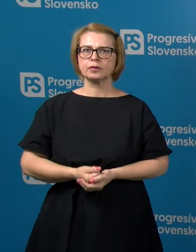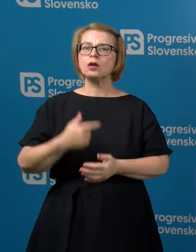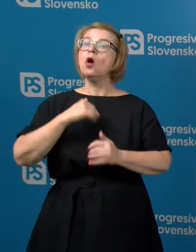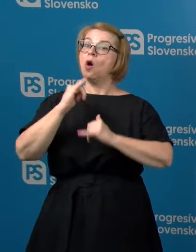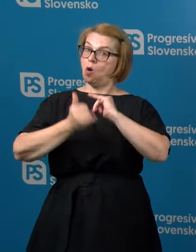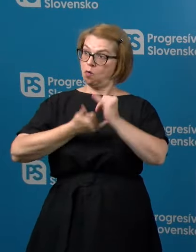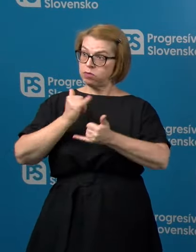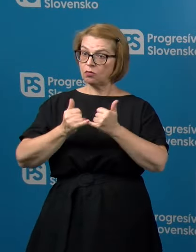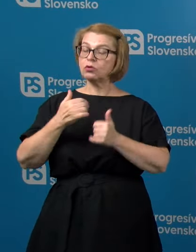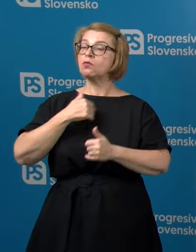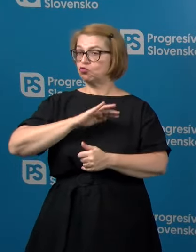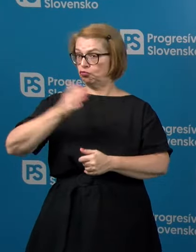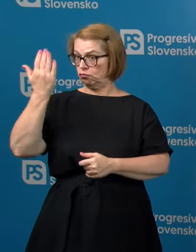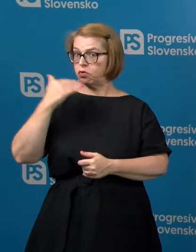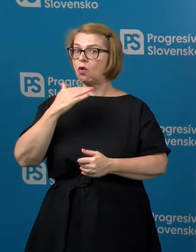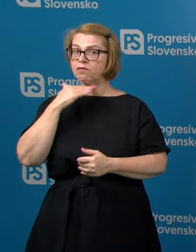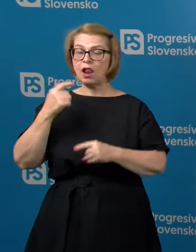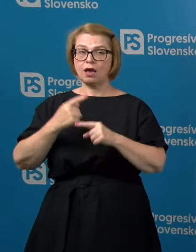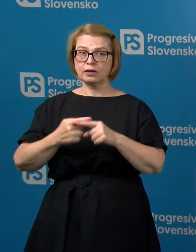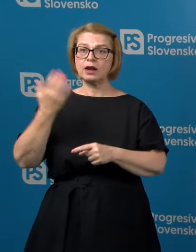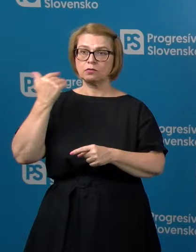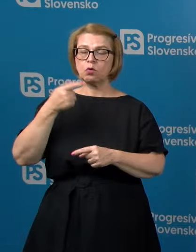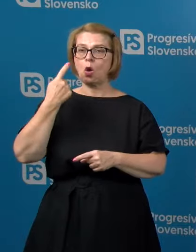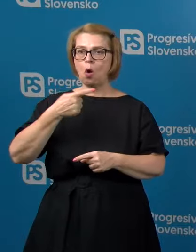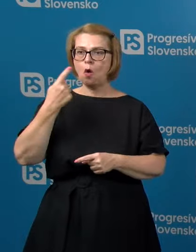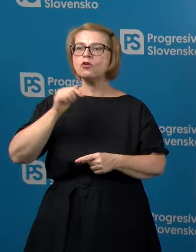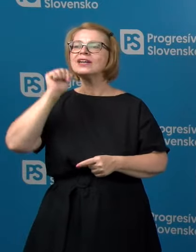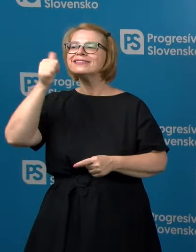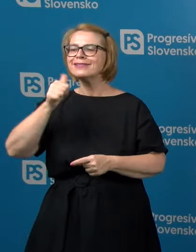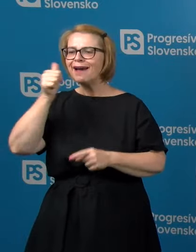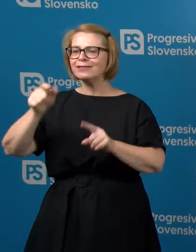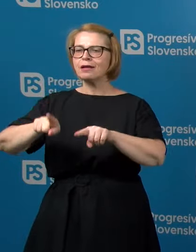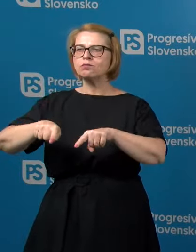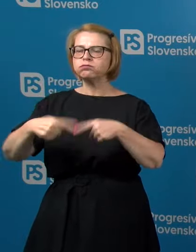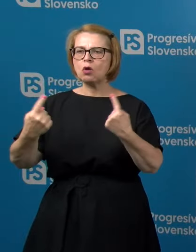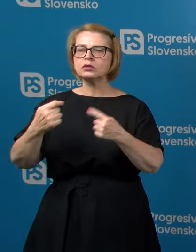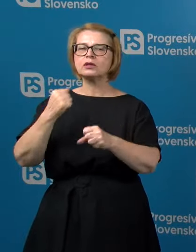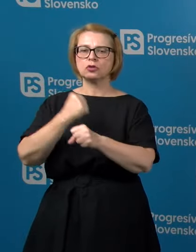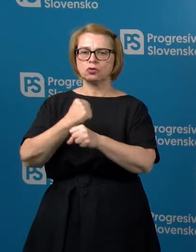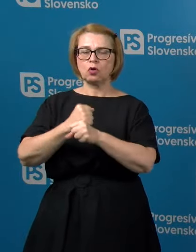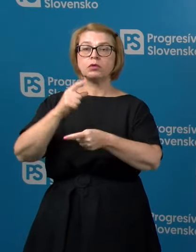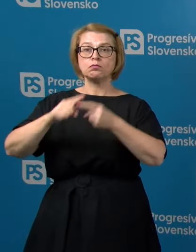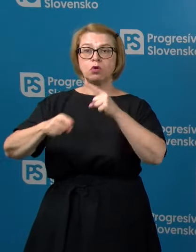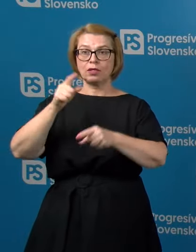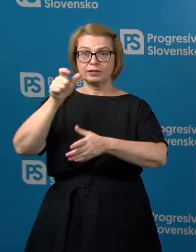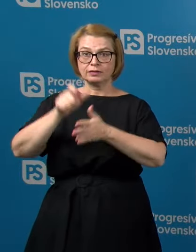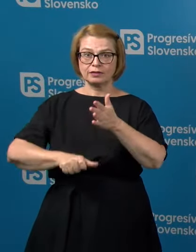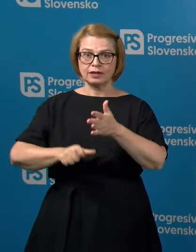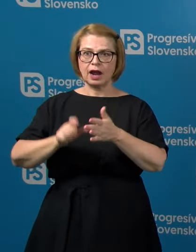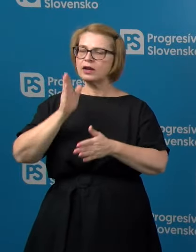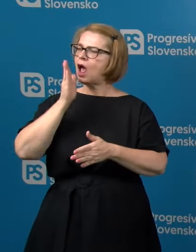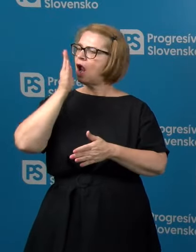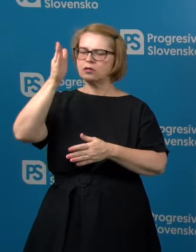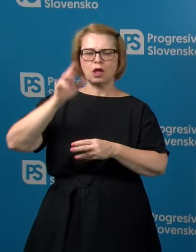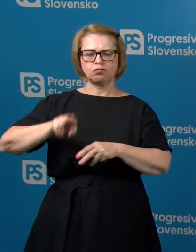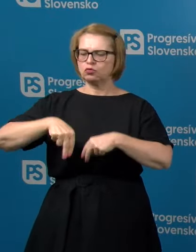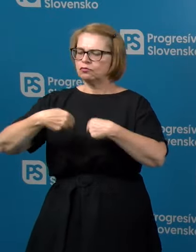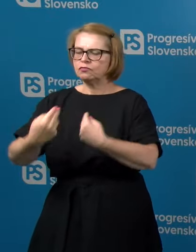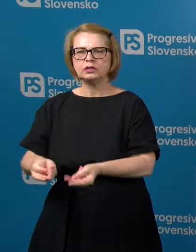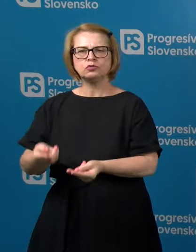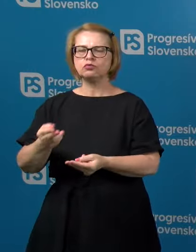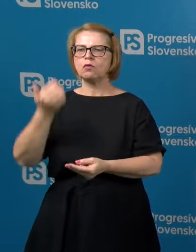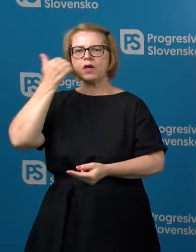Opakujem, a ja som to viackrát už aj spomenul, ten zajtrajší protest organizujú politické strany, ale nebudú na ňom vystupovať stranickí